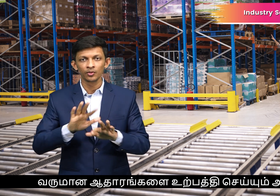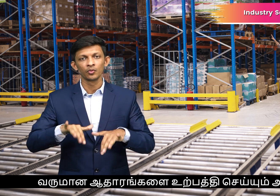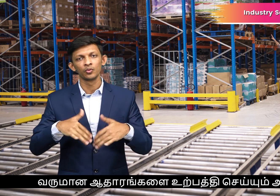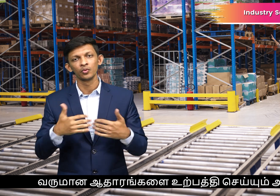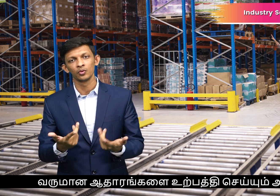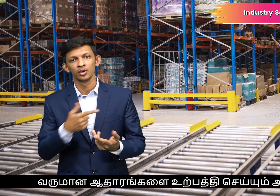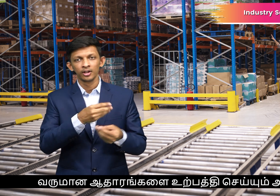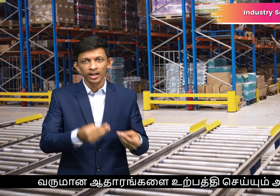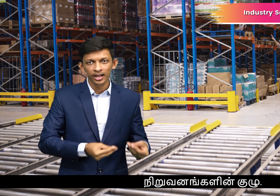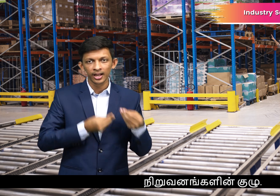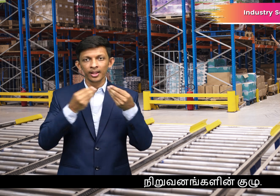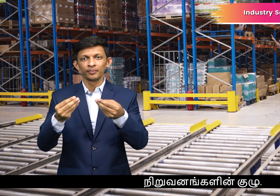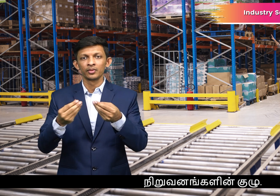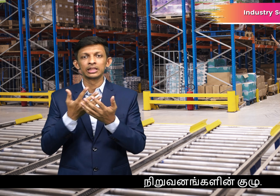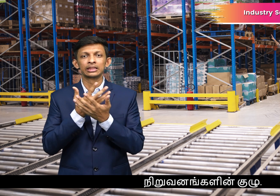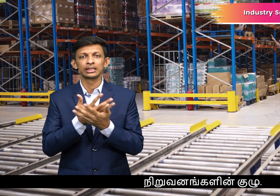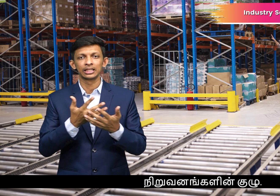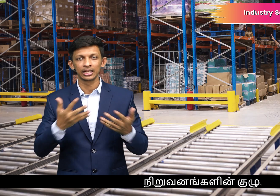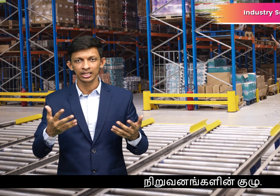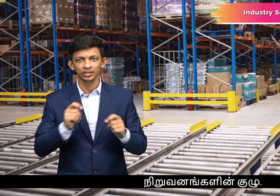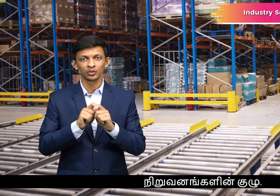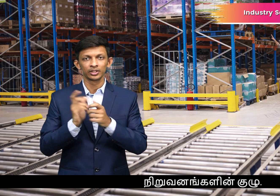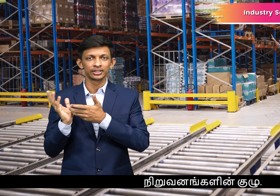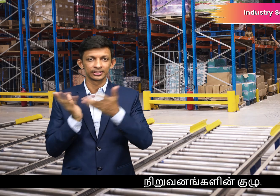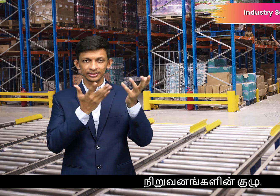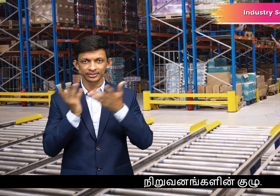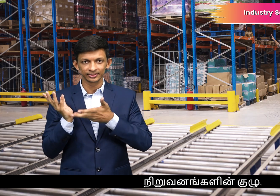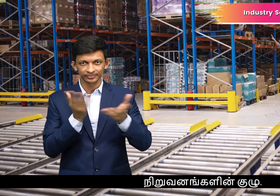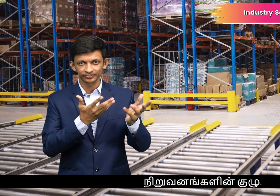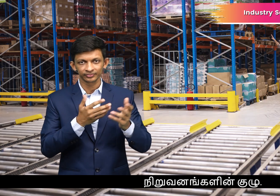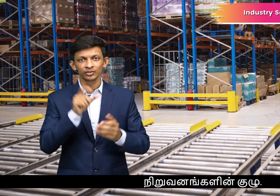செய்யும் அல்லது வழங்கும் நிறுவனங்களின் குழு.